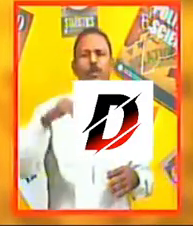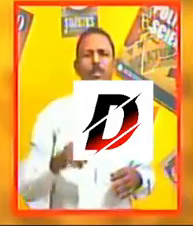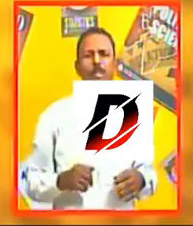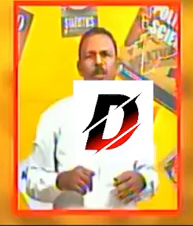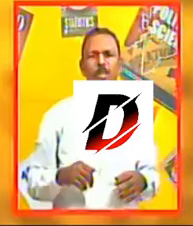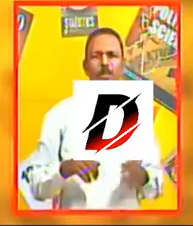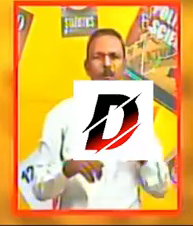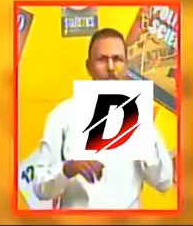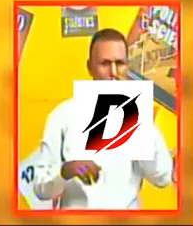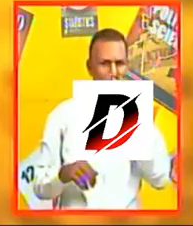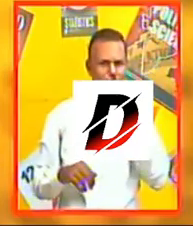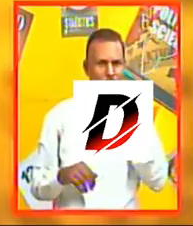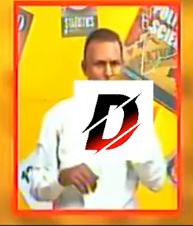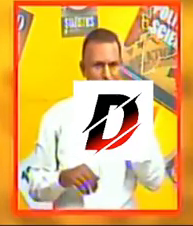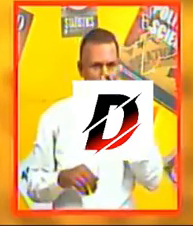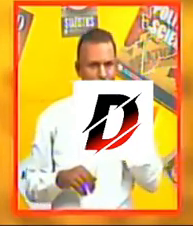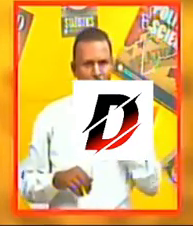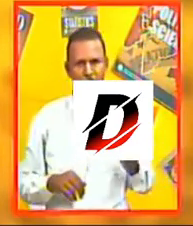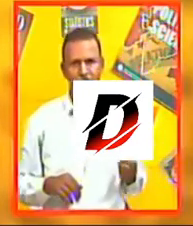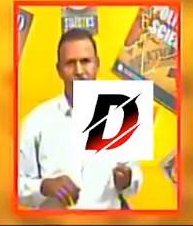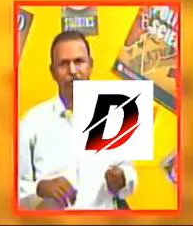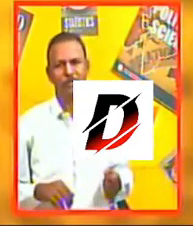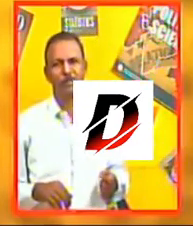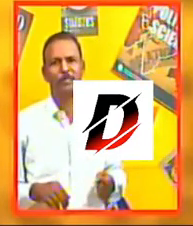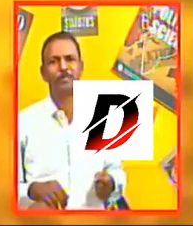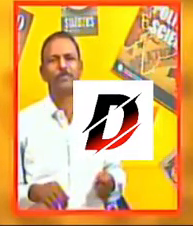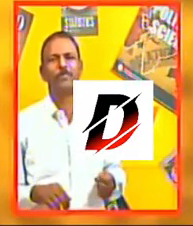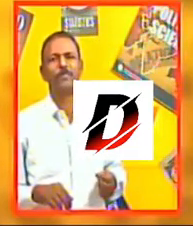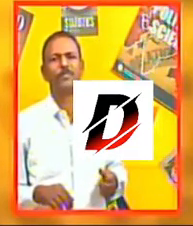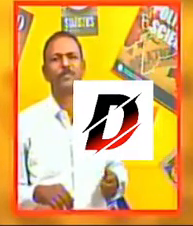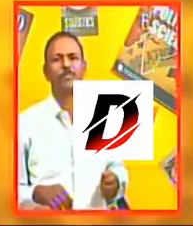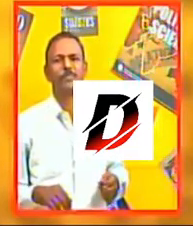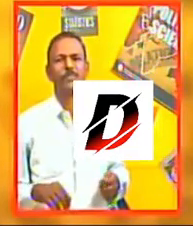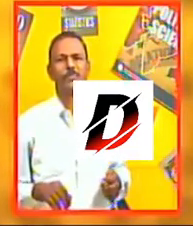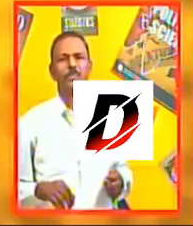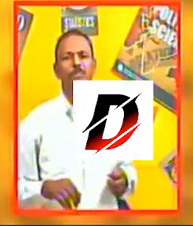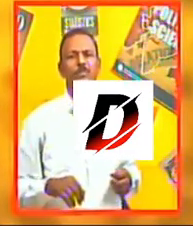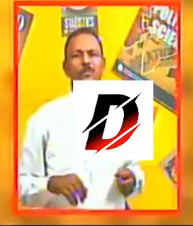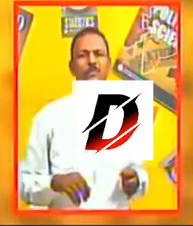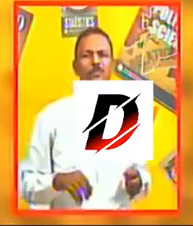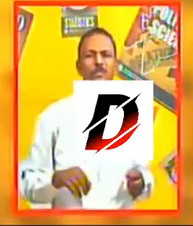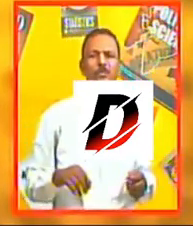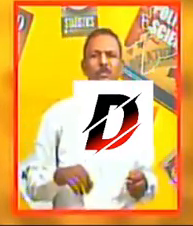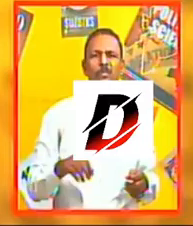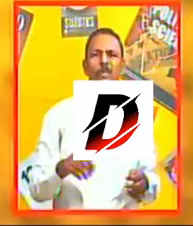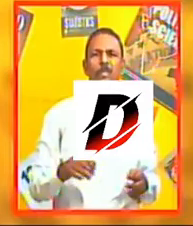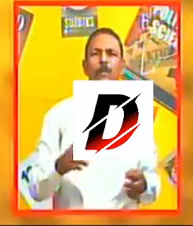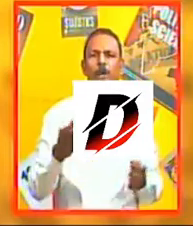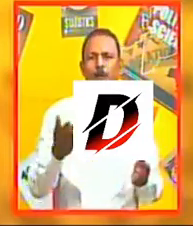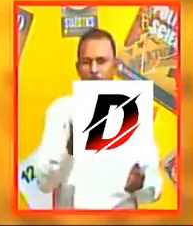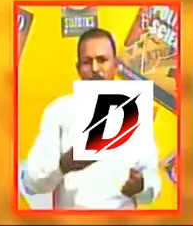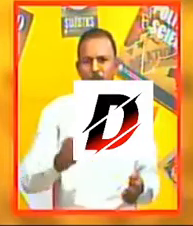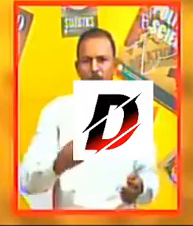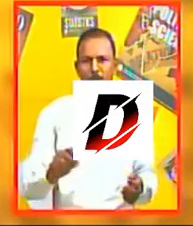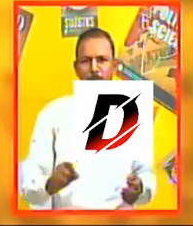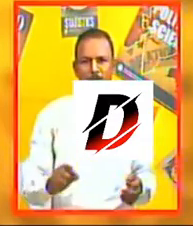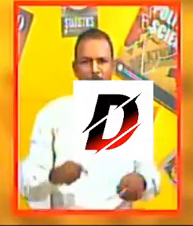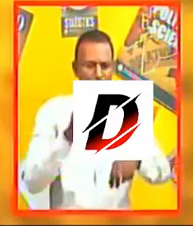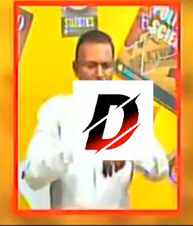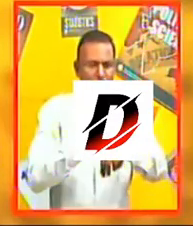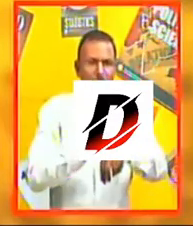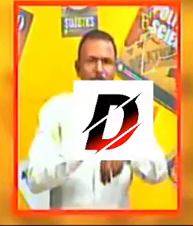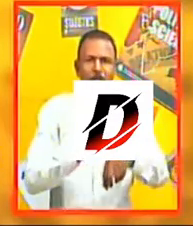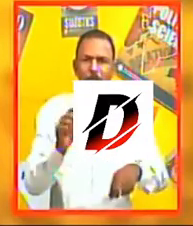பீடபூமி கேட்கும் பொழுது அது பாதுக்கு தம்பி, அது தம்பி பாரு டயத்தை பார்த்து கரெக்டாக குறிக்கிறான். ஆ வெரி குட், ஏன்னா மேப்பு குறிக்கும்